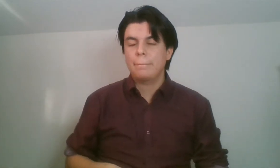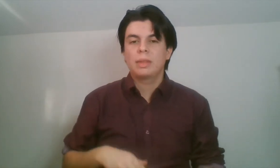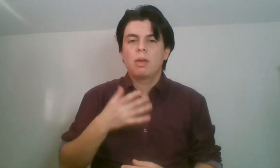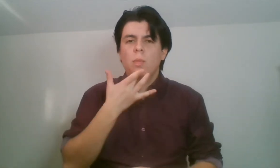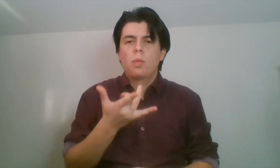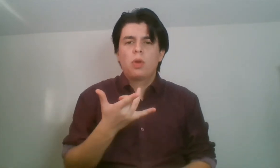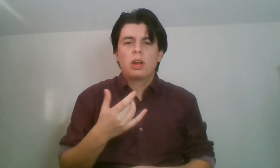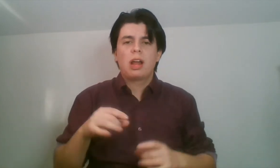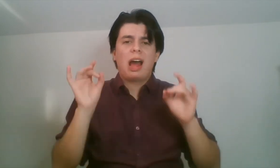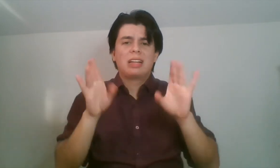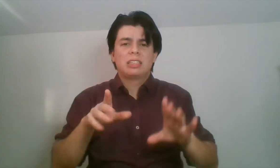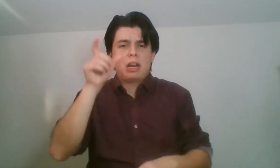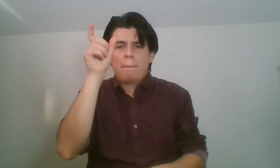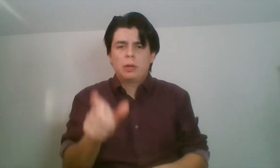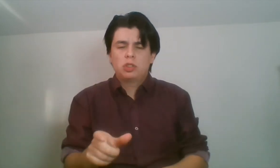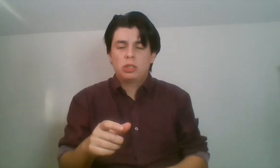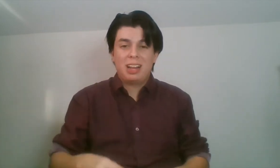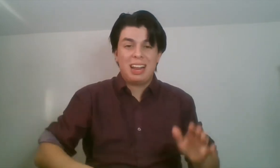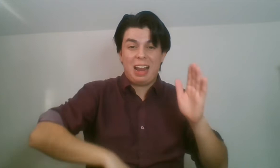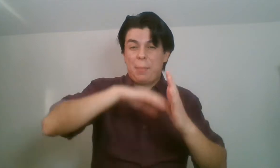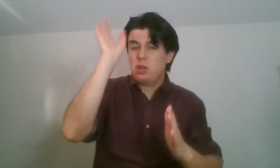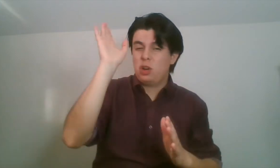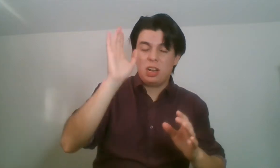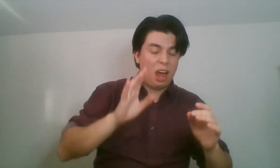Uh-huh. Pero en ese momento eso no